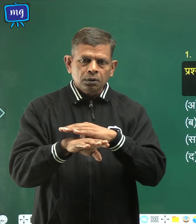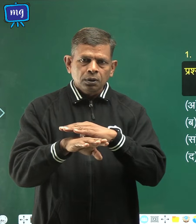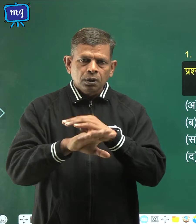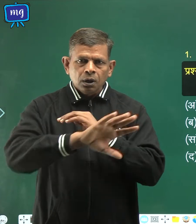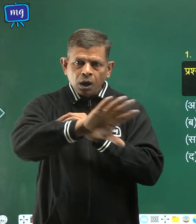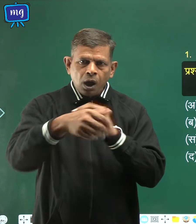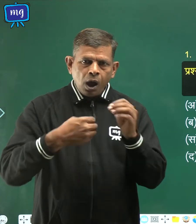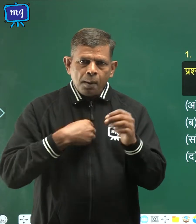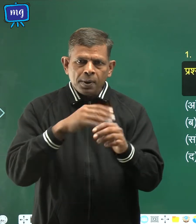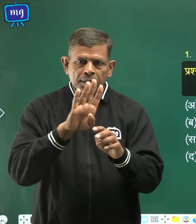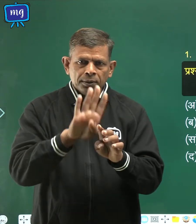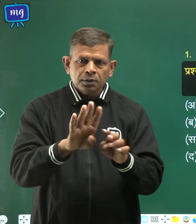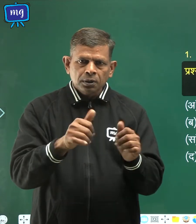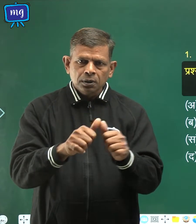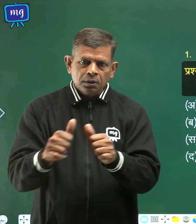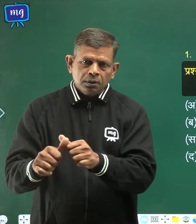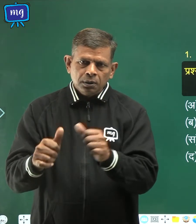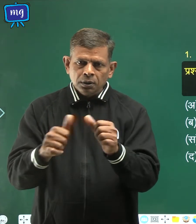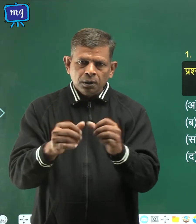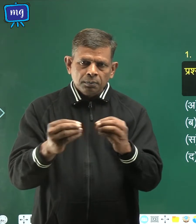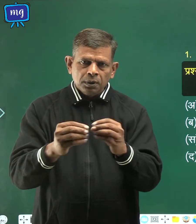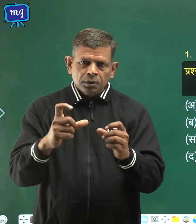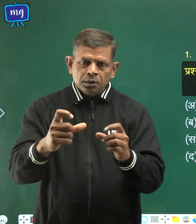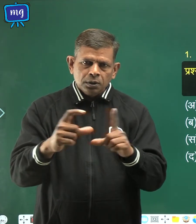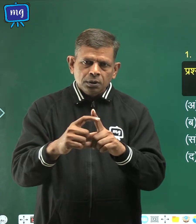हमें 4 विकल्प दिए जाएंगे।